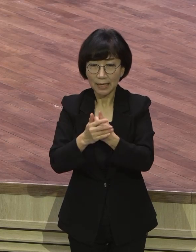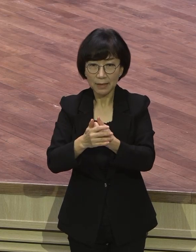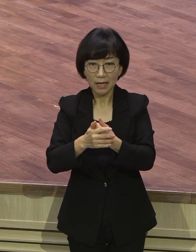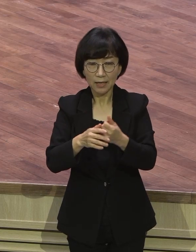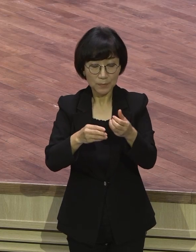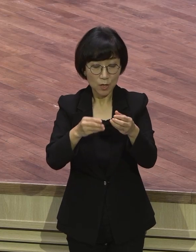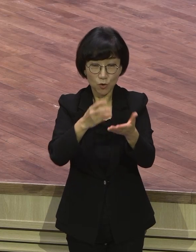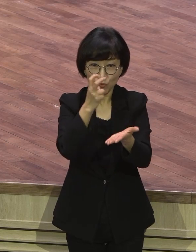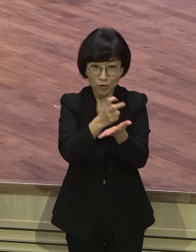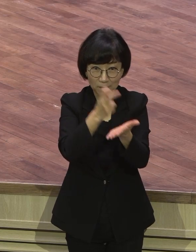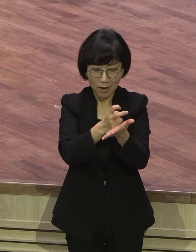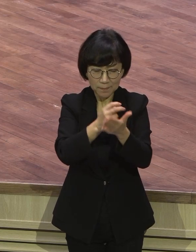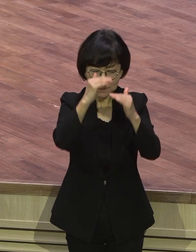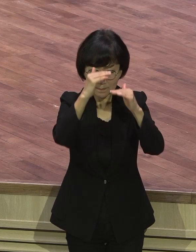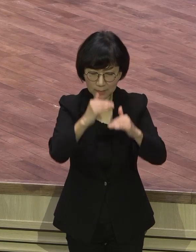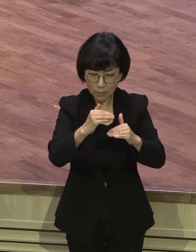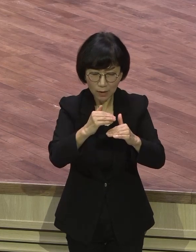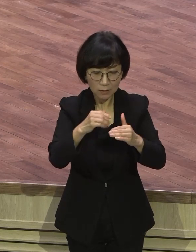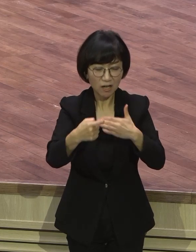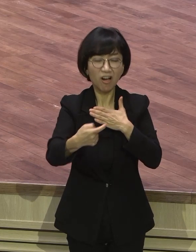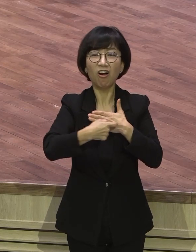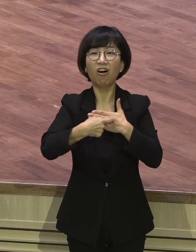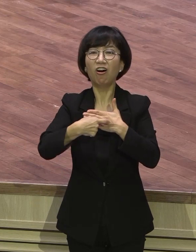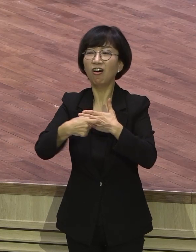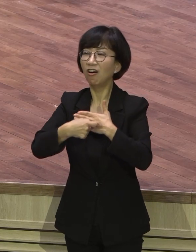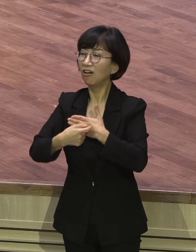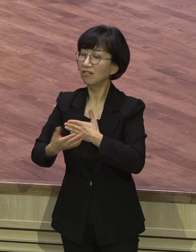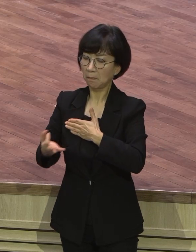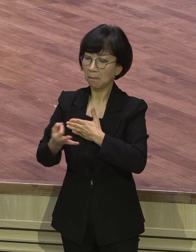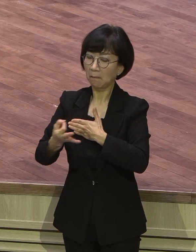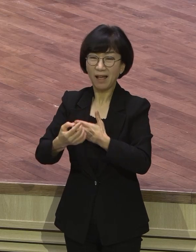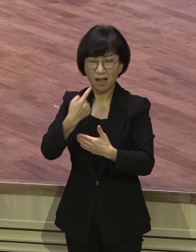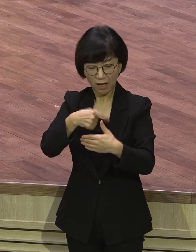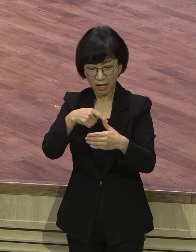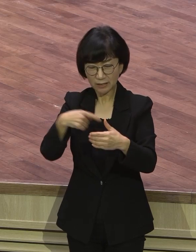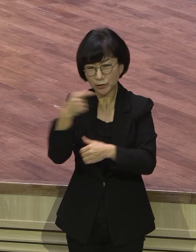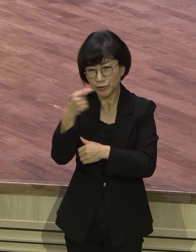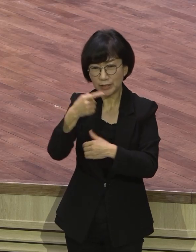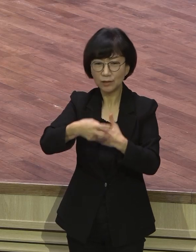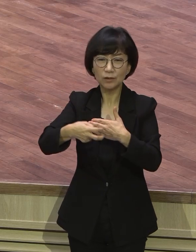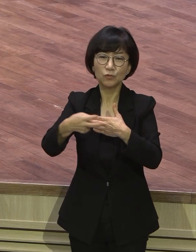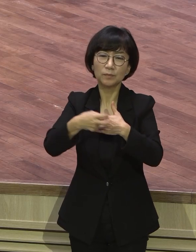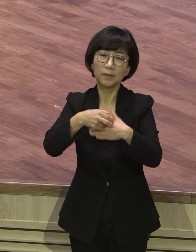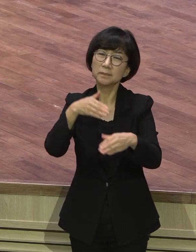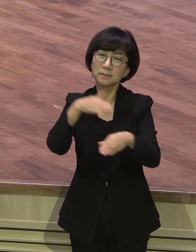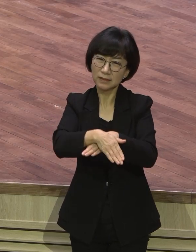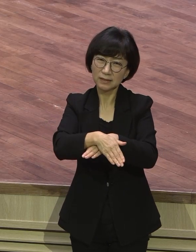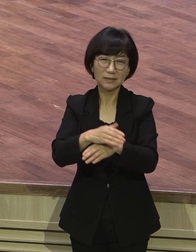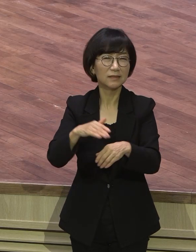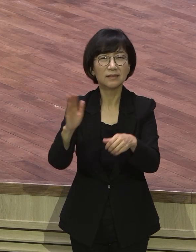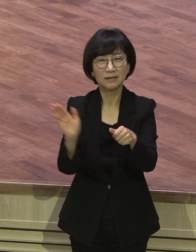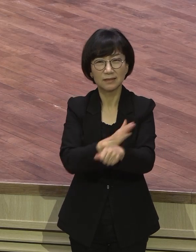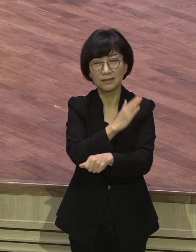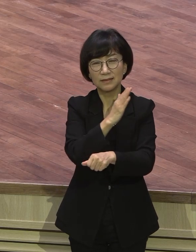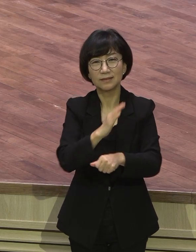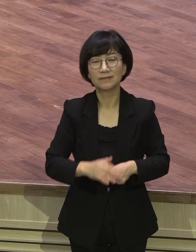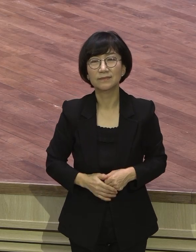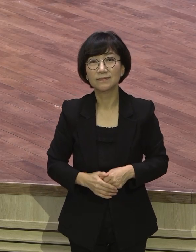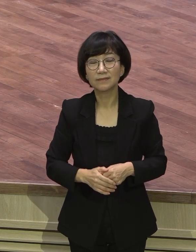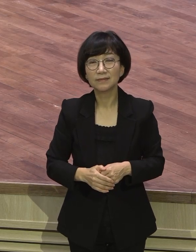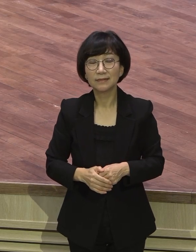그런데 율법주의적이 되면 안됩니다. 율법주의적 이게 잘못된 겁니다. 특별히